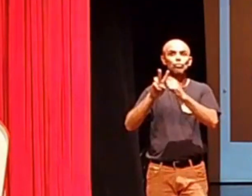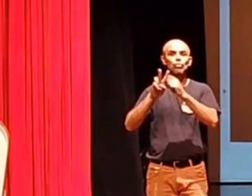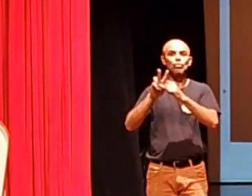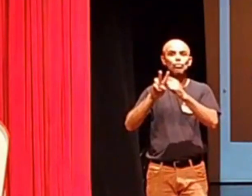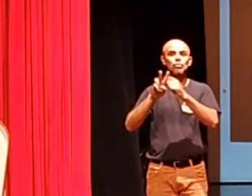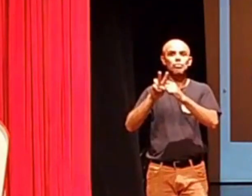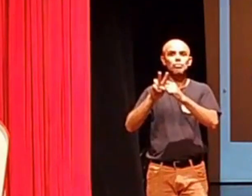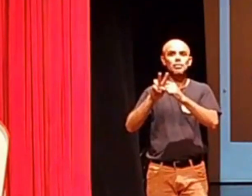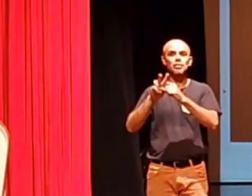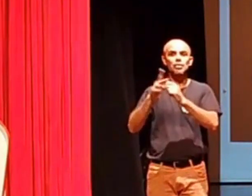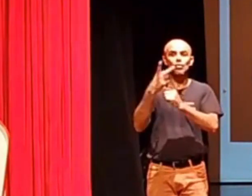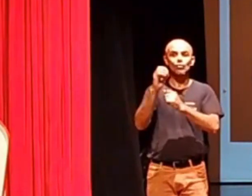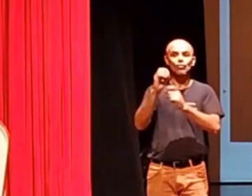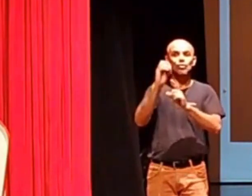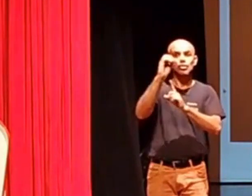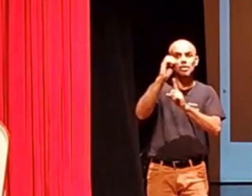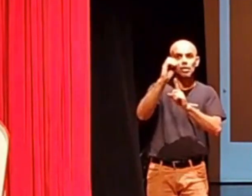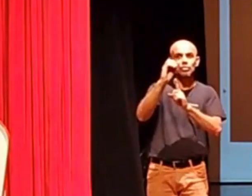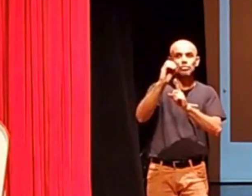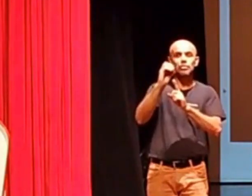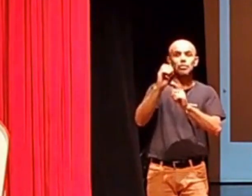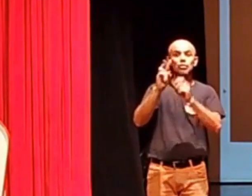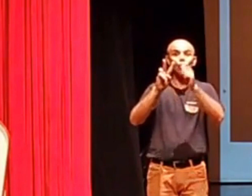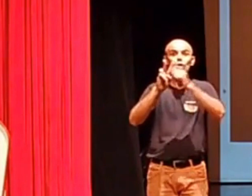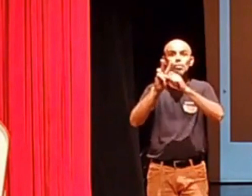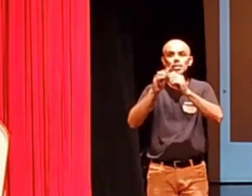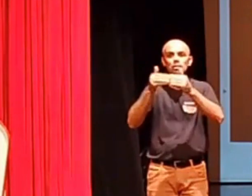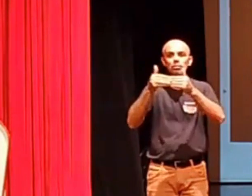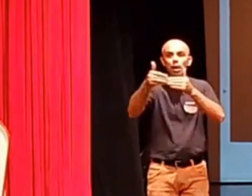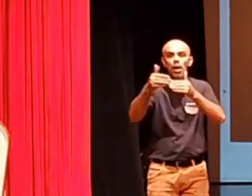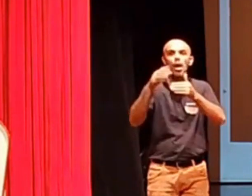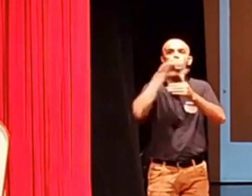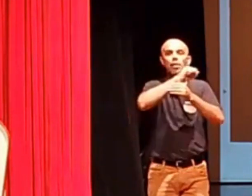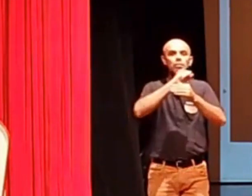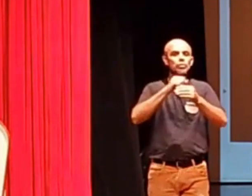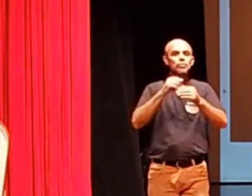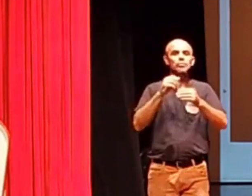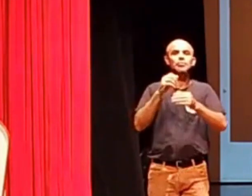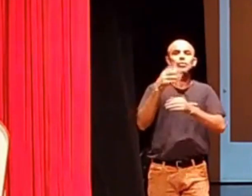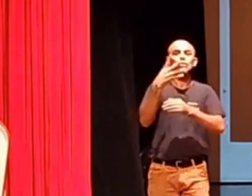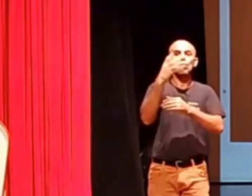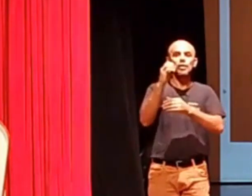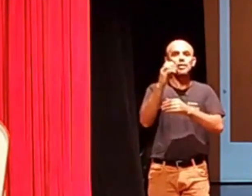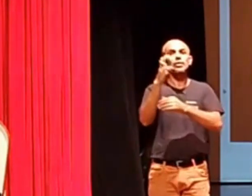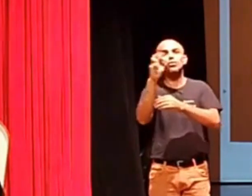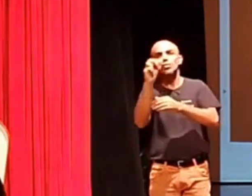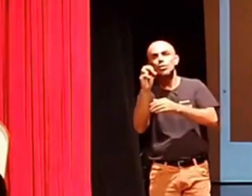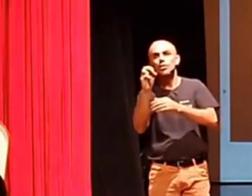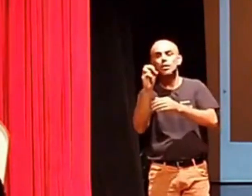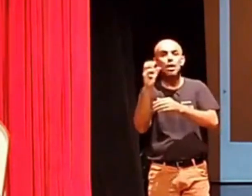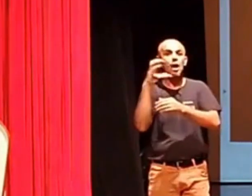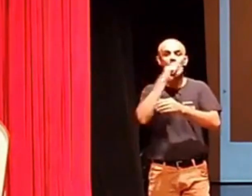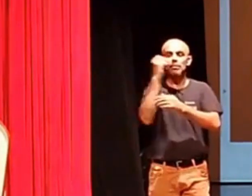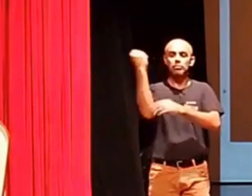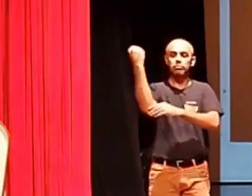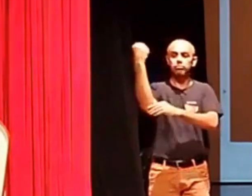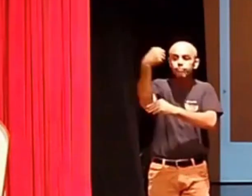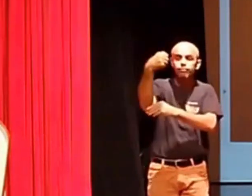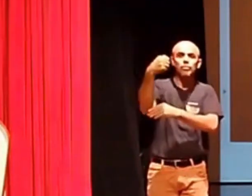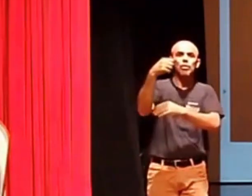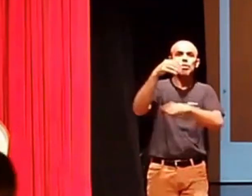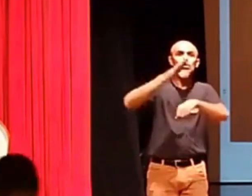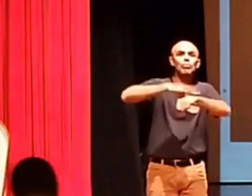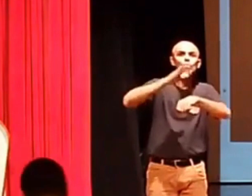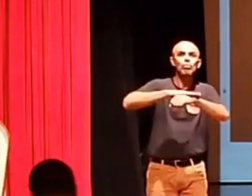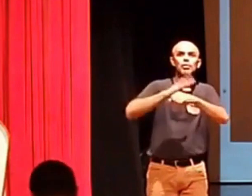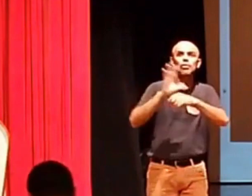com 40, com 50. É muito bom, é muito rápido. A gente não consegue saber em qual momento